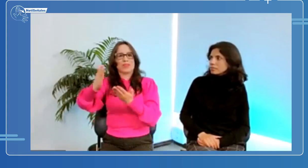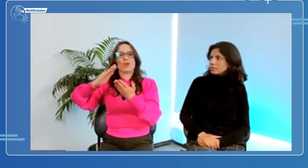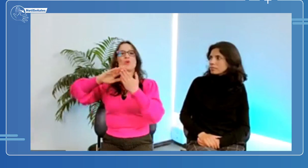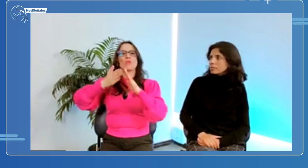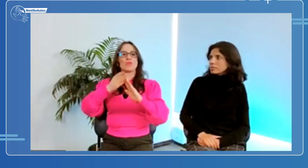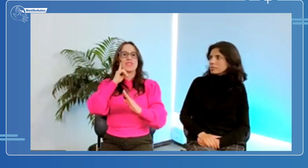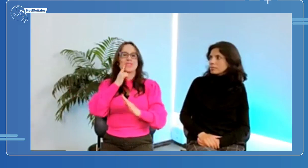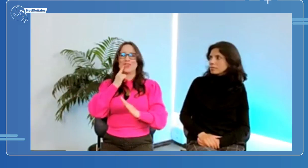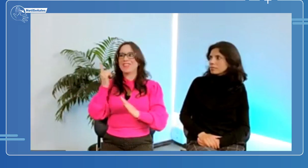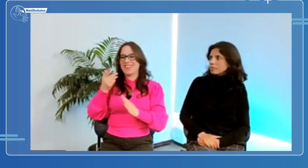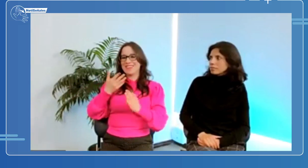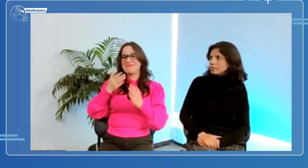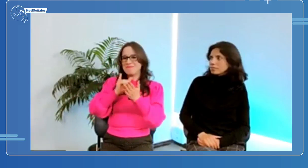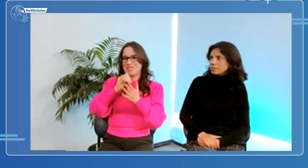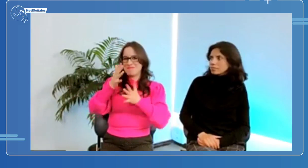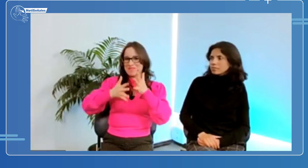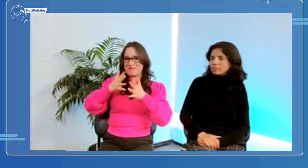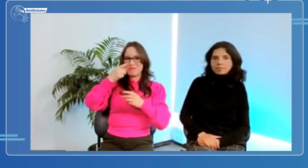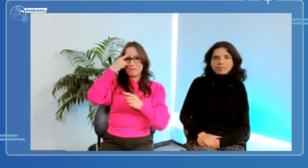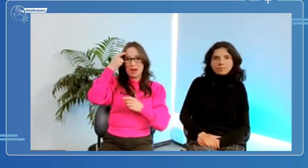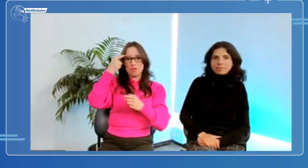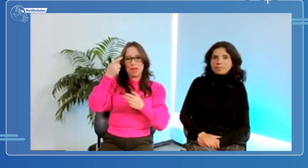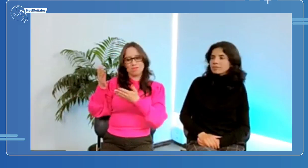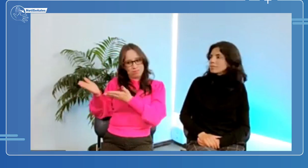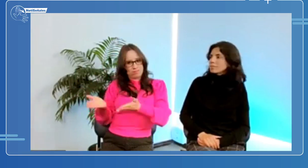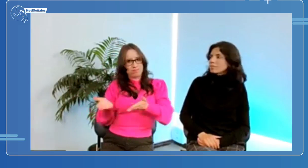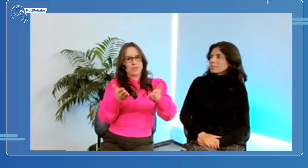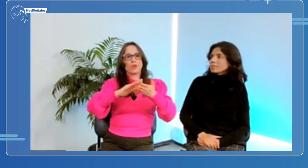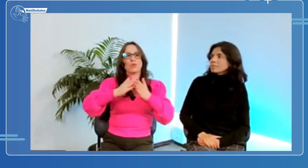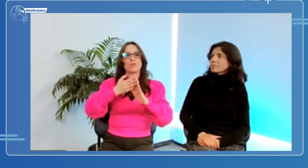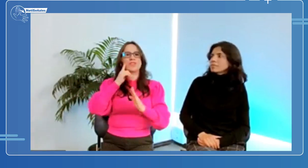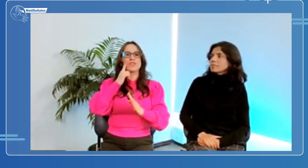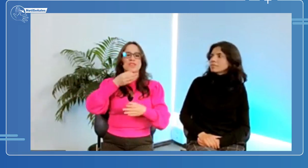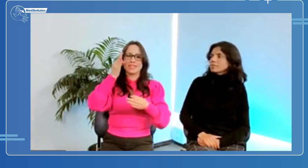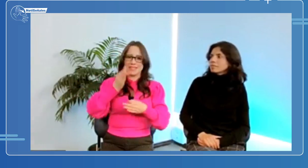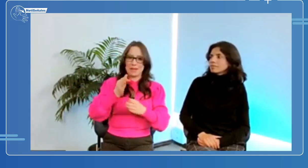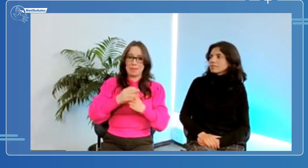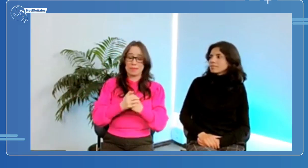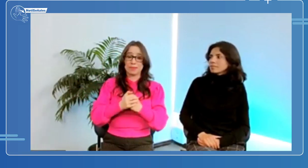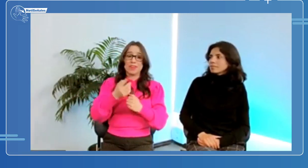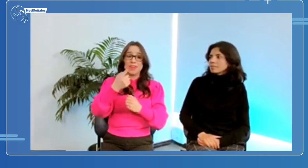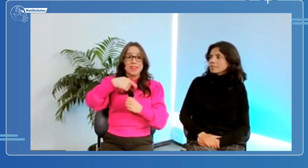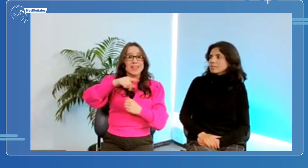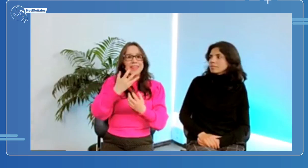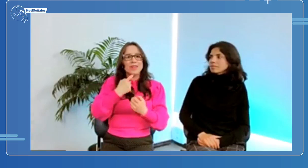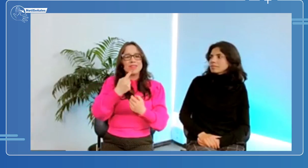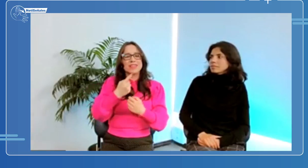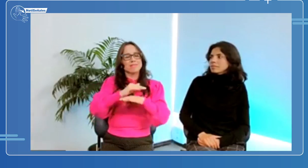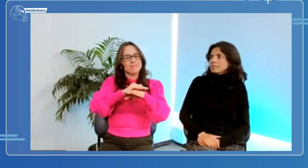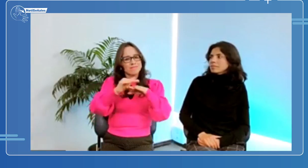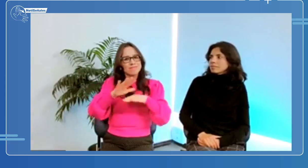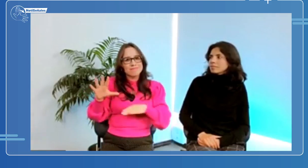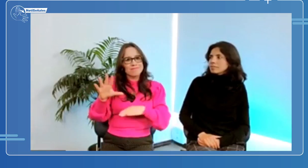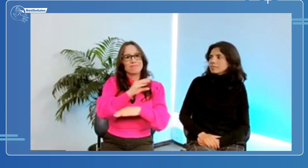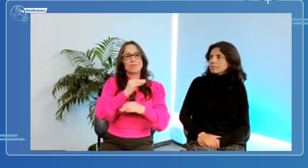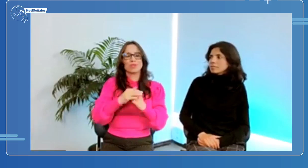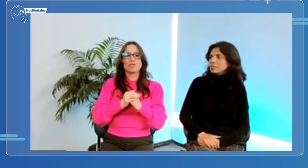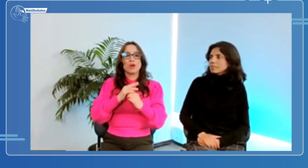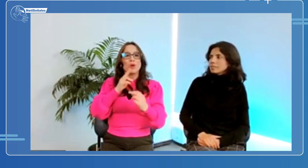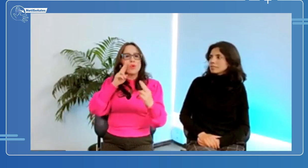desde nuestro equipo estamos comprometidos para precisamente darle ese protagonismo a la comunidad sorda, como lo dice Paula. Quiero decirles a